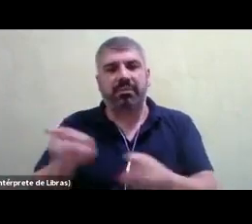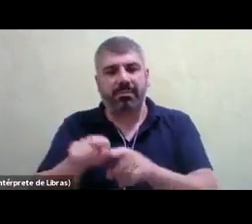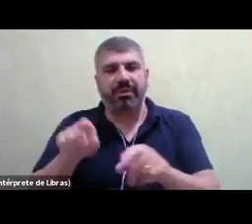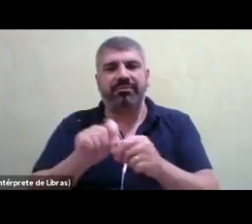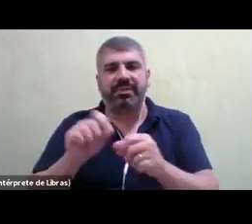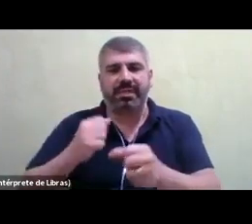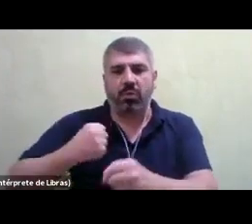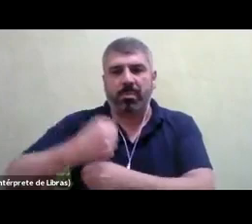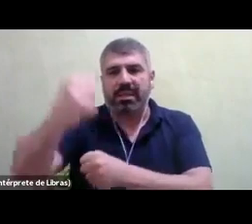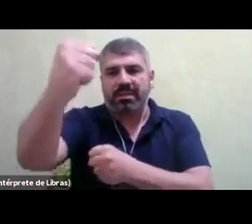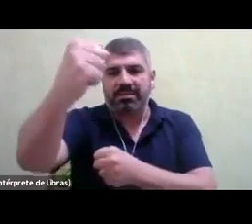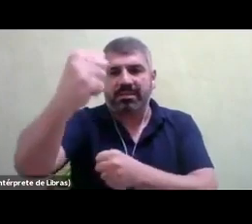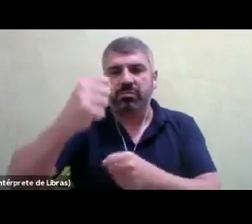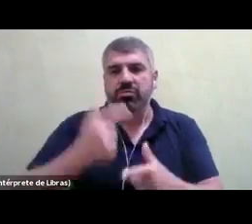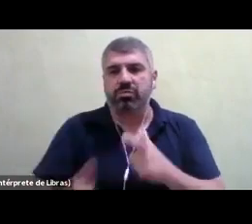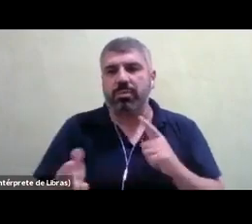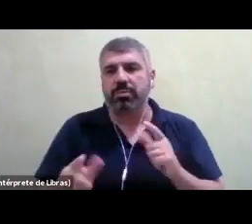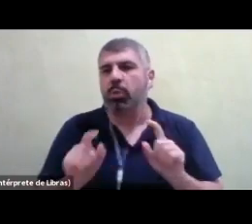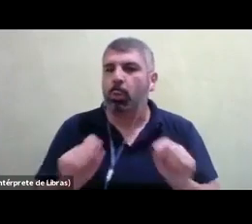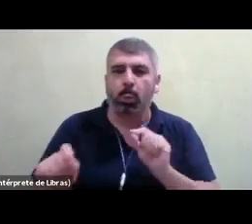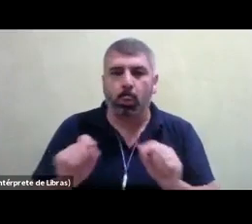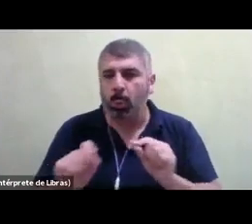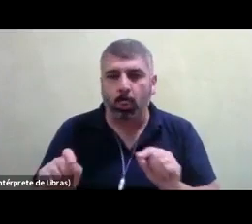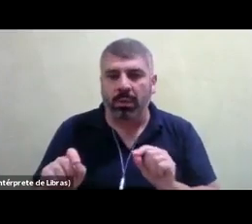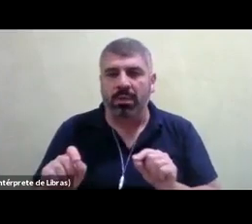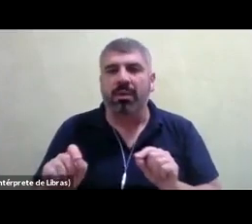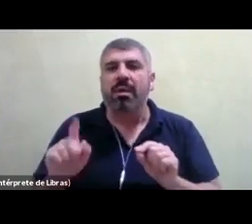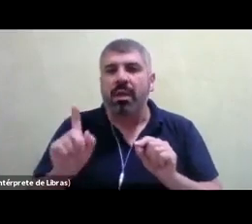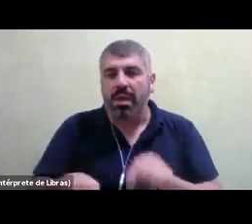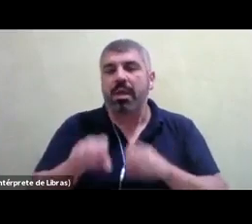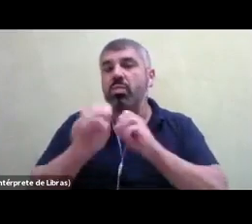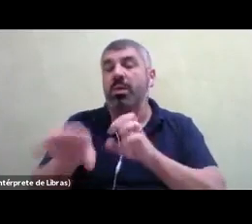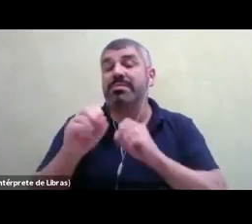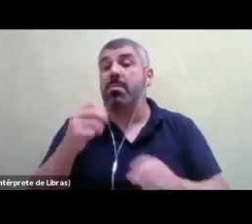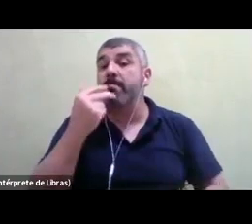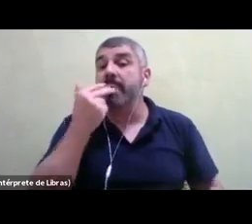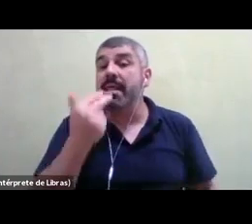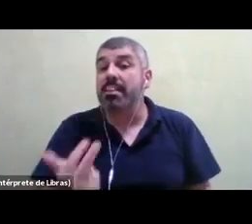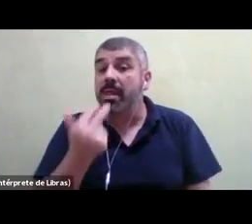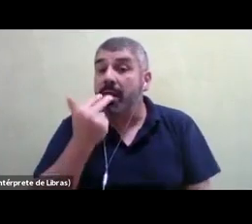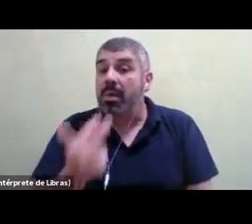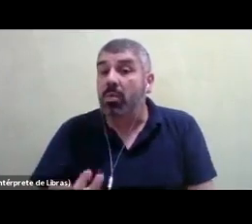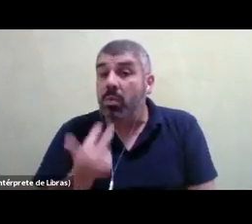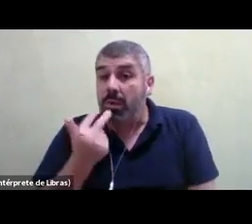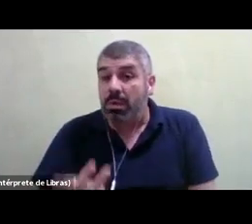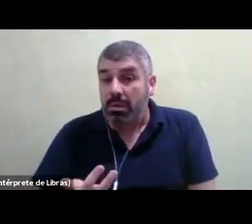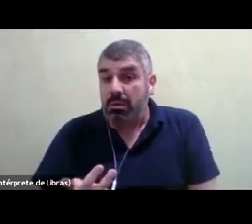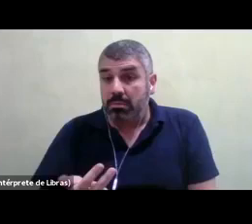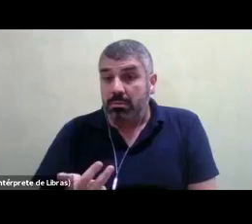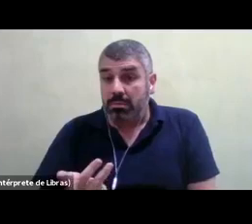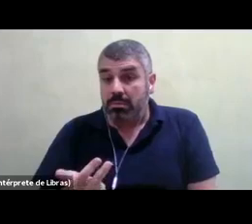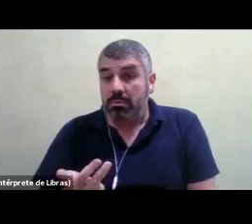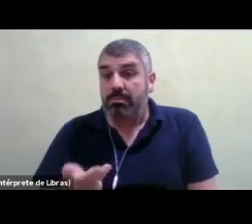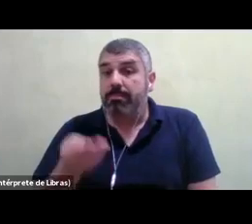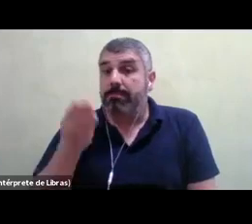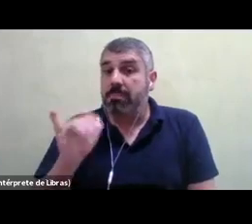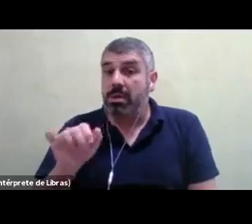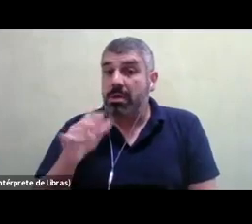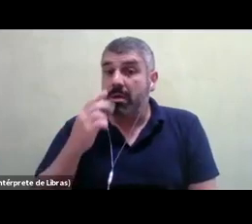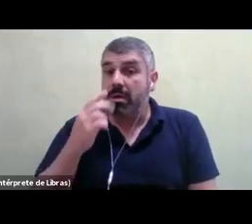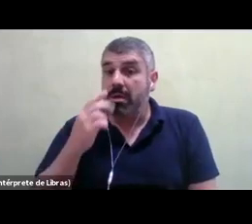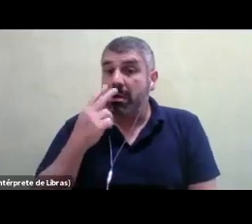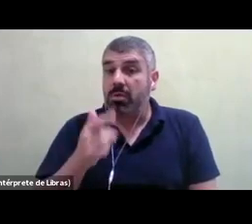favor de uma educação bilíngue que, de fato, atenda às demandas de